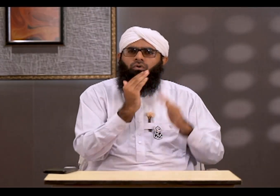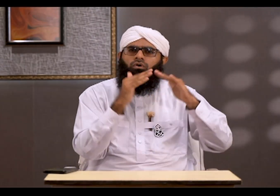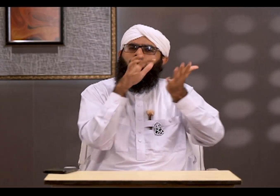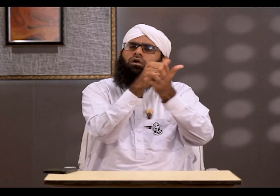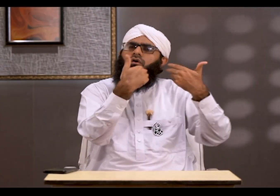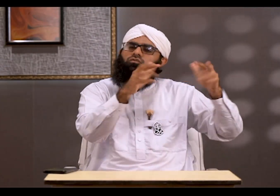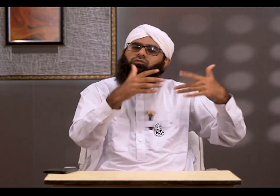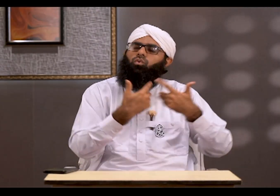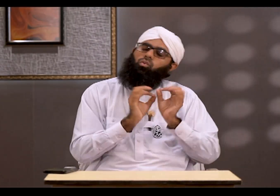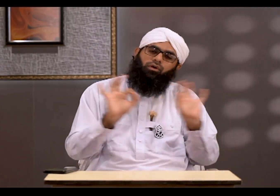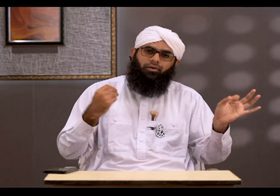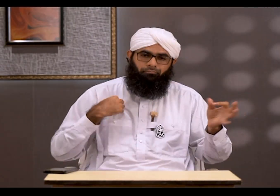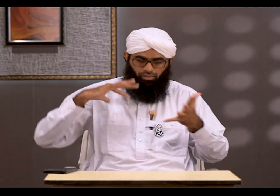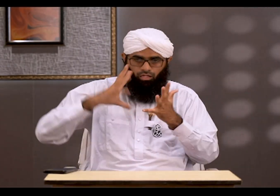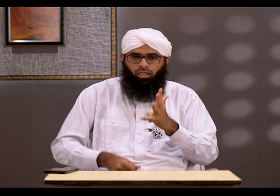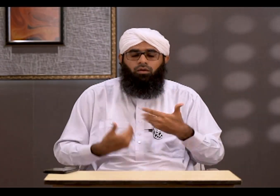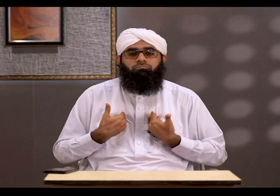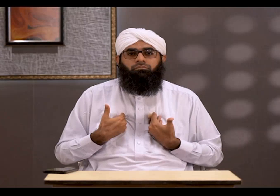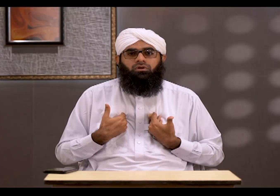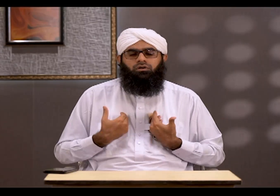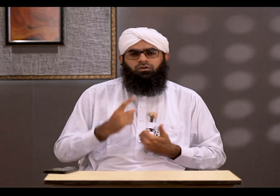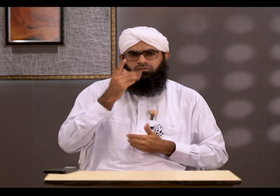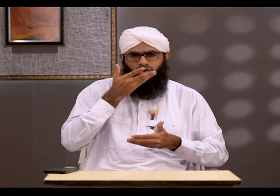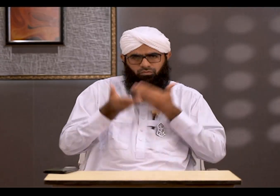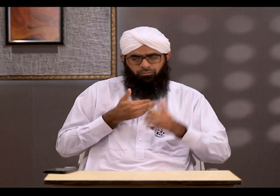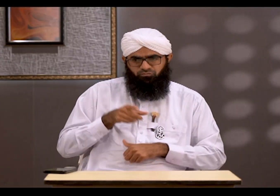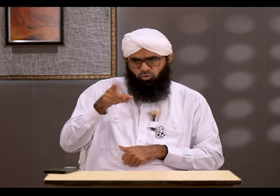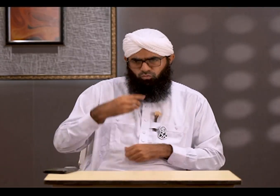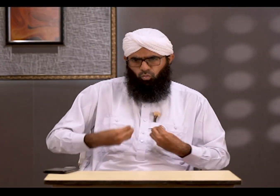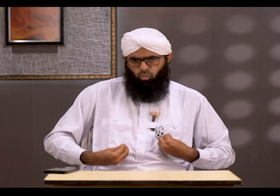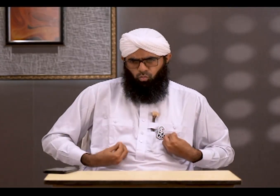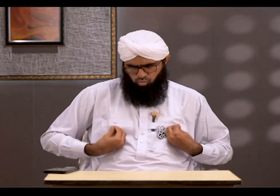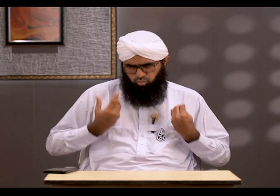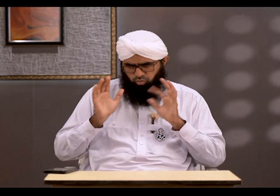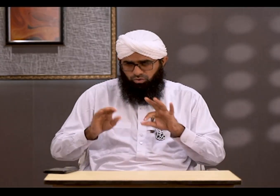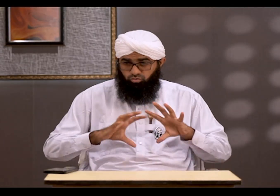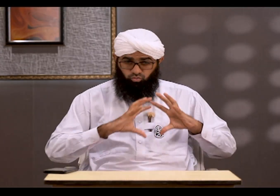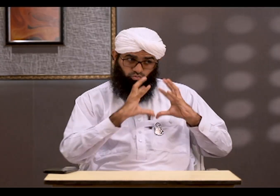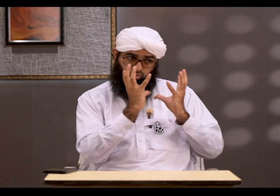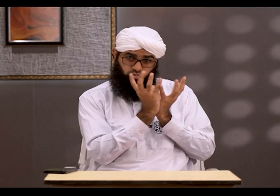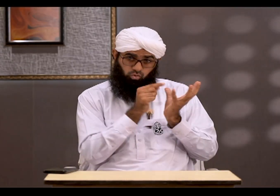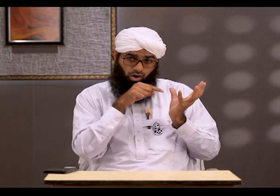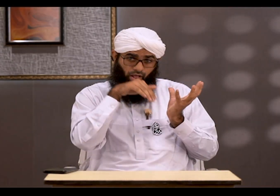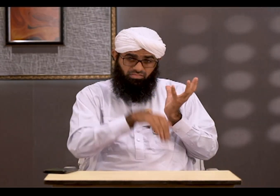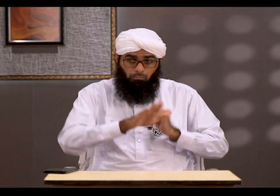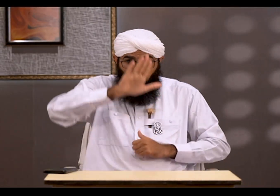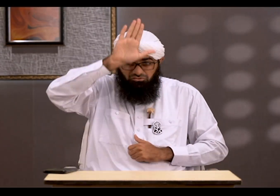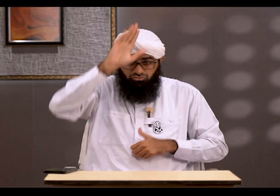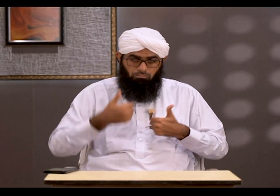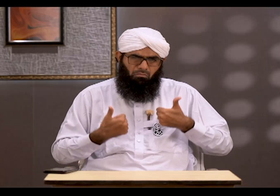پاک فرمائے گا کہ کیا تم اس بات پر راضی ہو کہ تمہیں جنت میں دنیا کے کسی بادشاہ جتنی نعمتیں دے دی جائیں؟ وہ عرض کرے گا، یا